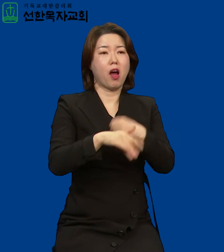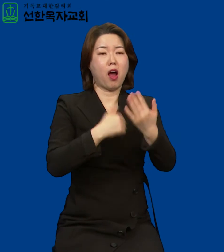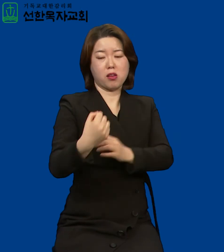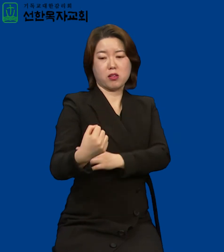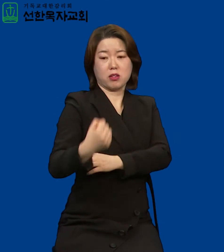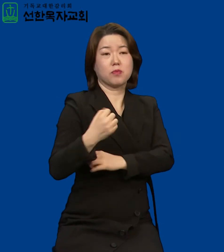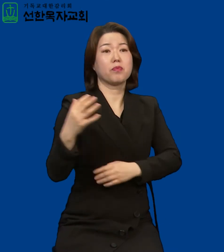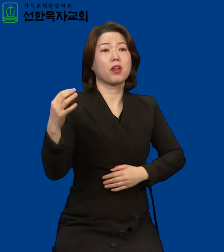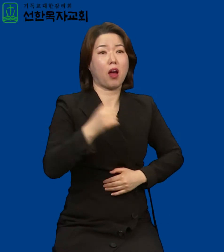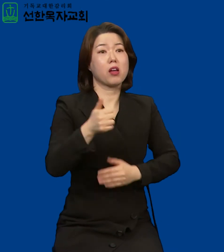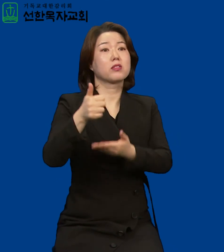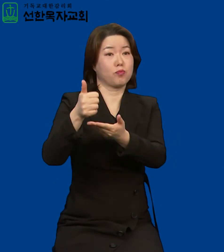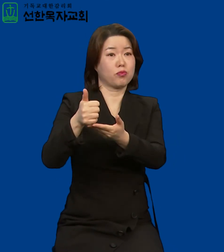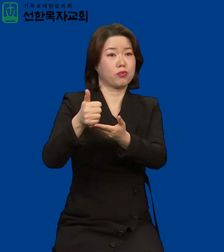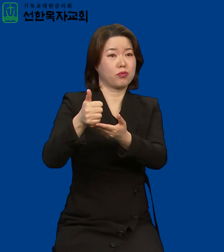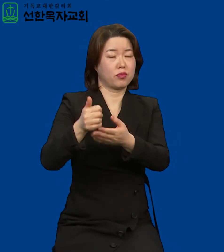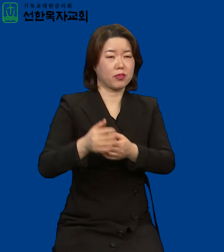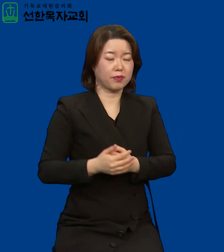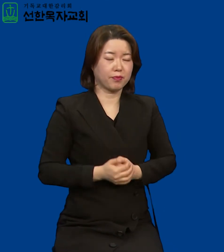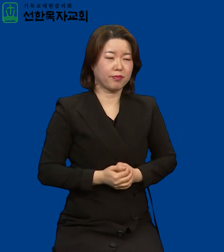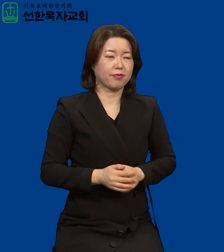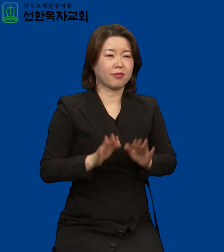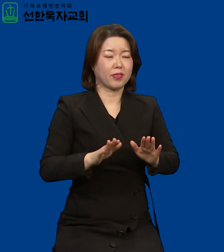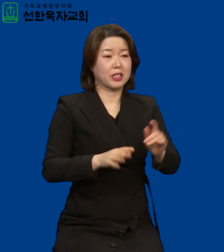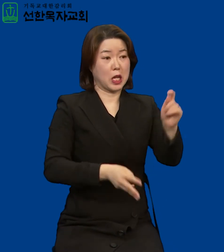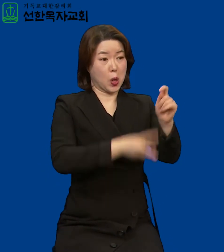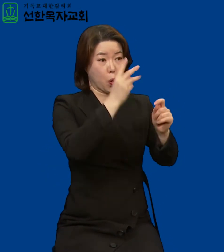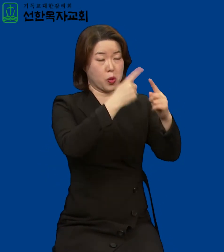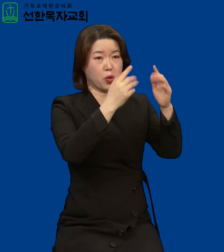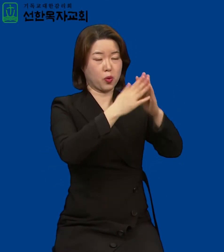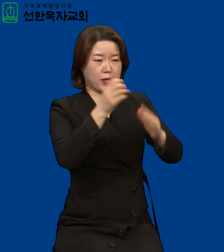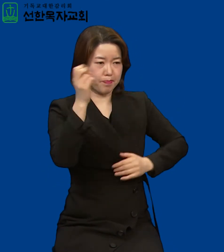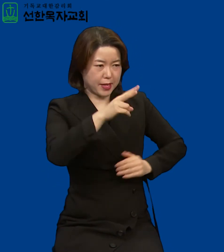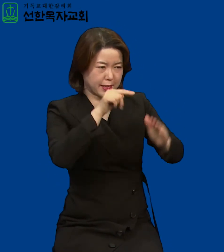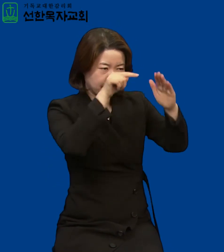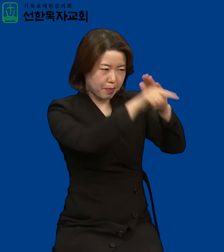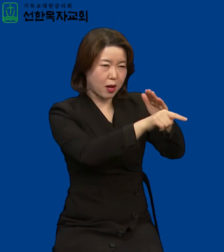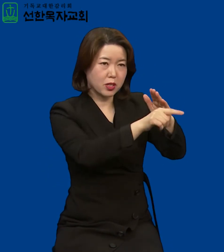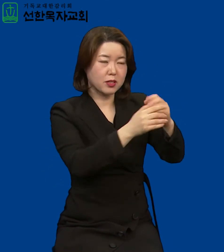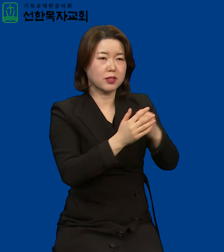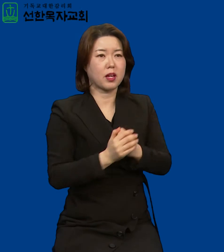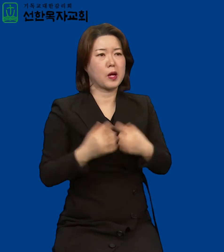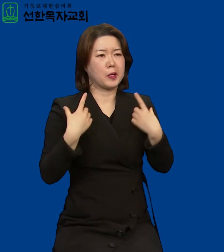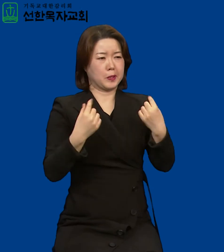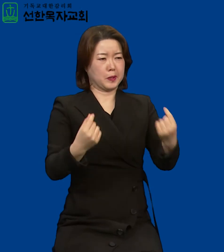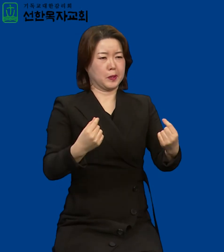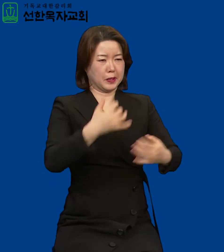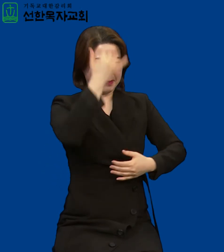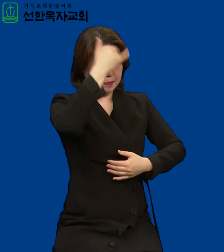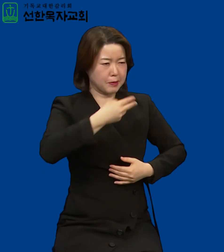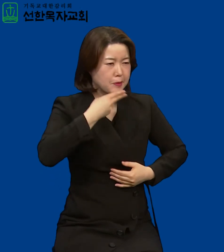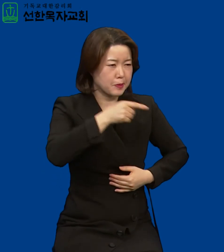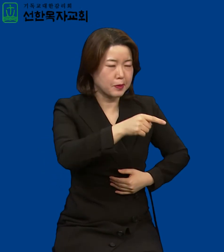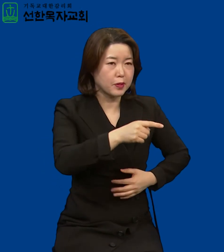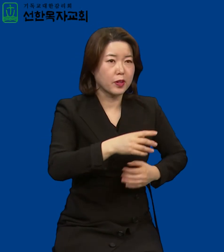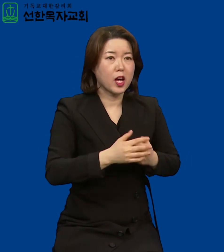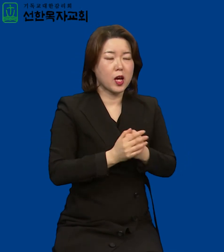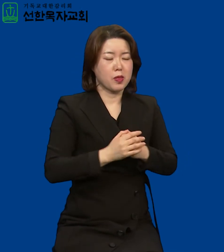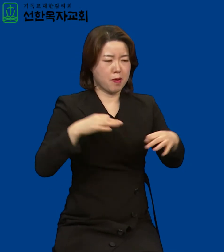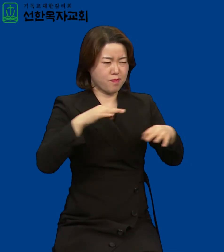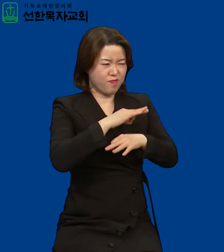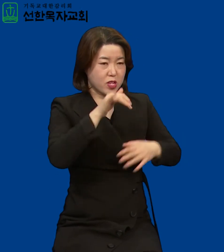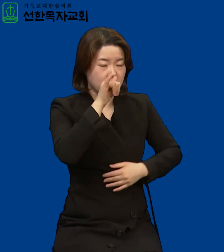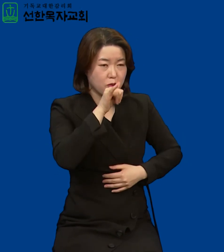분이라. 이제 고린도 교회에 다시 가서 여전히 부도덕한 삶을 살고, 그리고